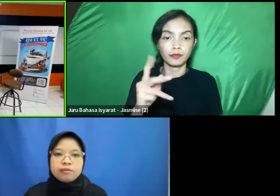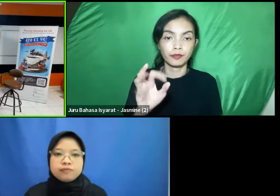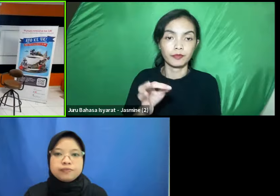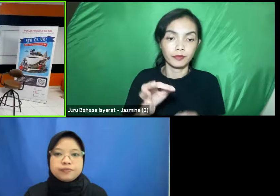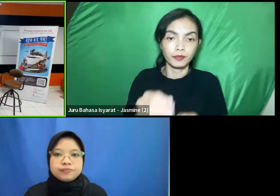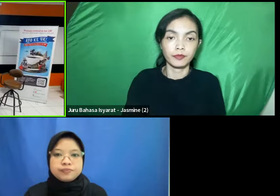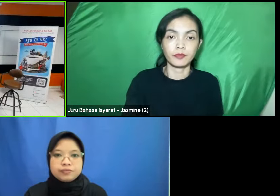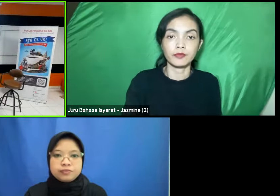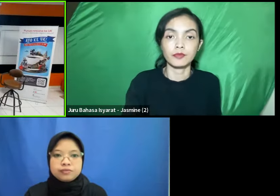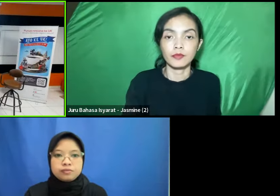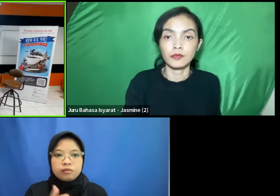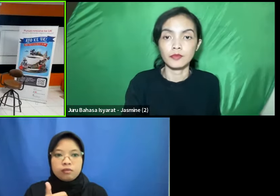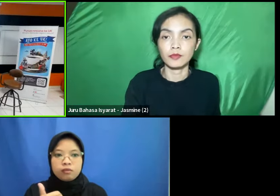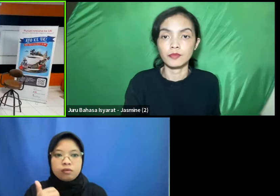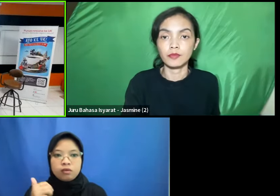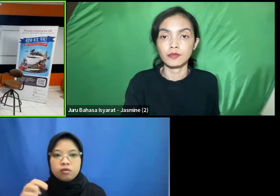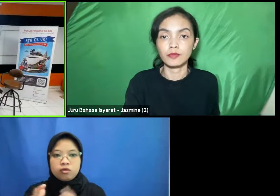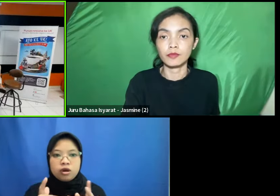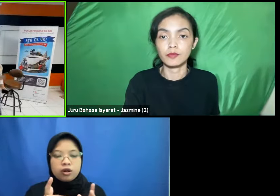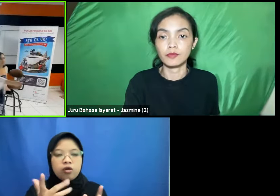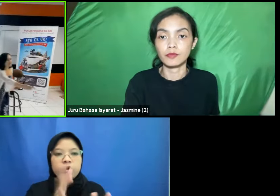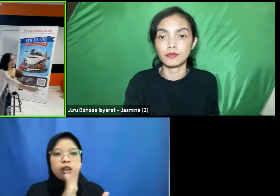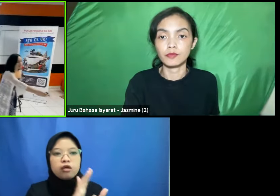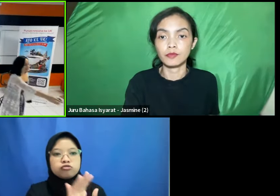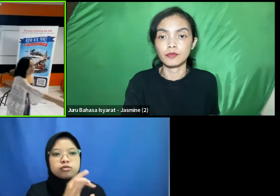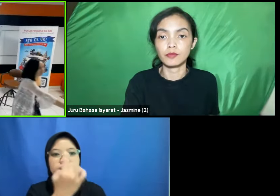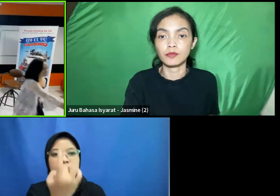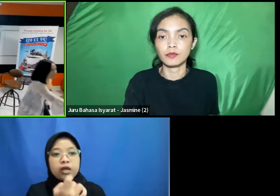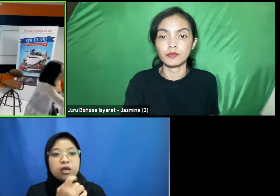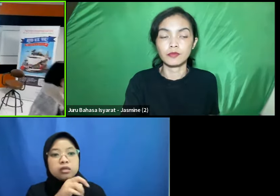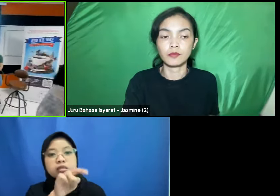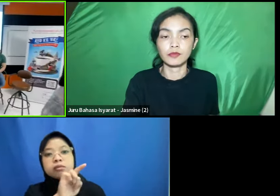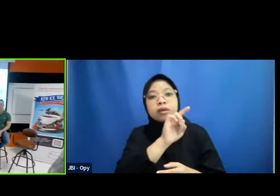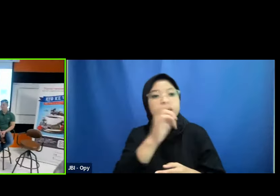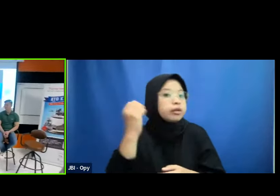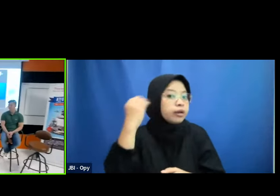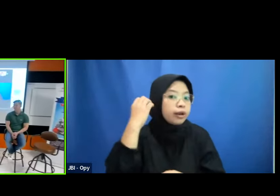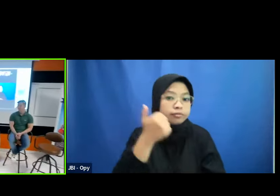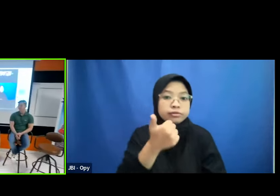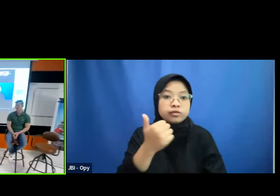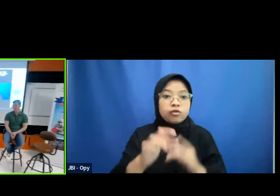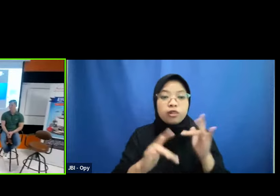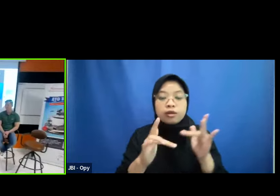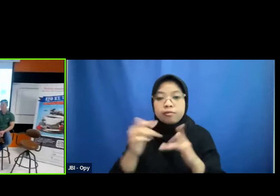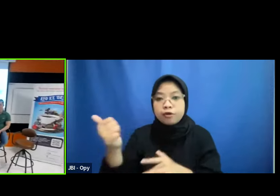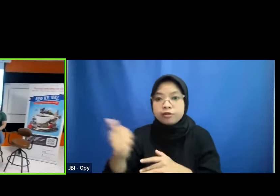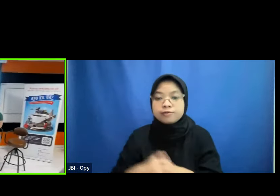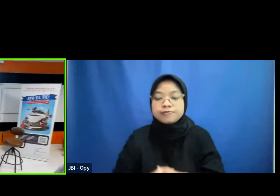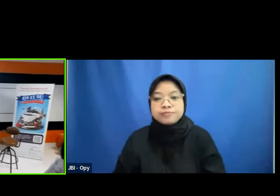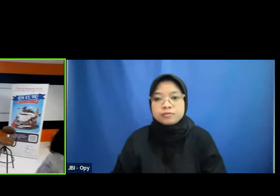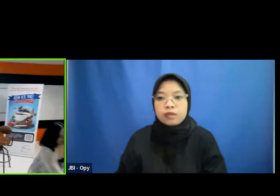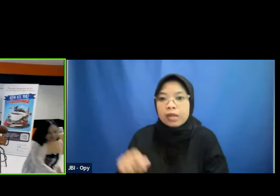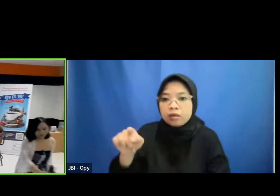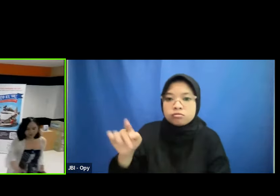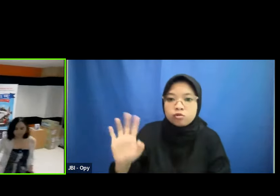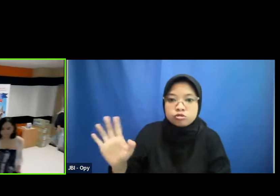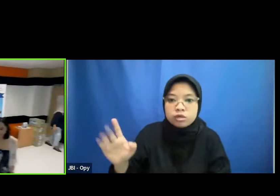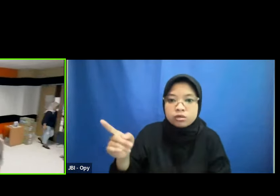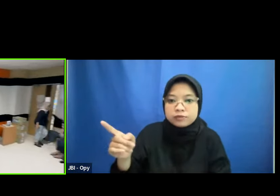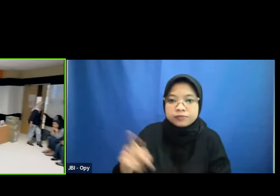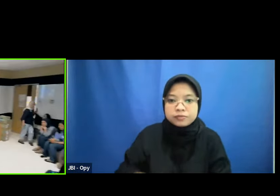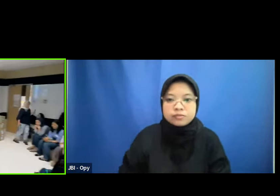Kak onl eh sori untuk yang offline dulu pakai ini Kak biar kedengaran sama yang online yang ini gak